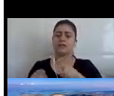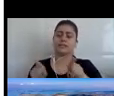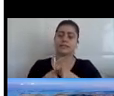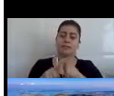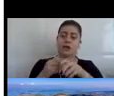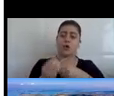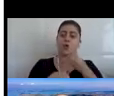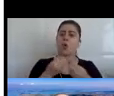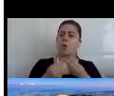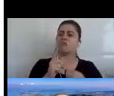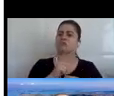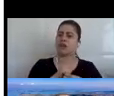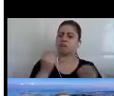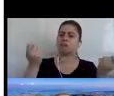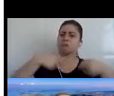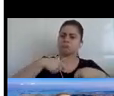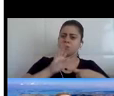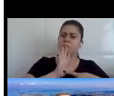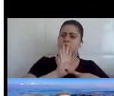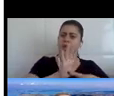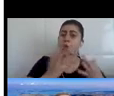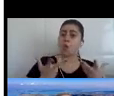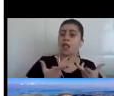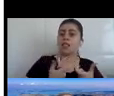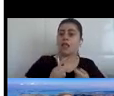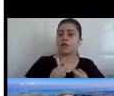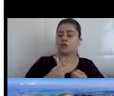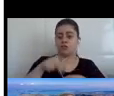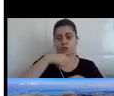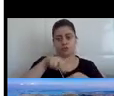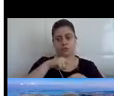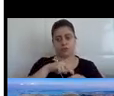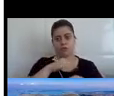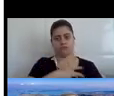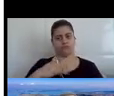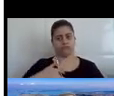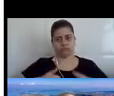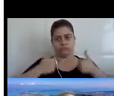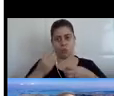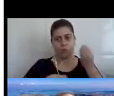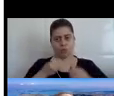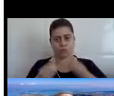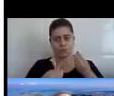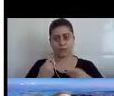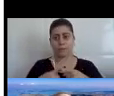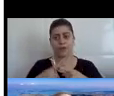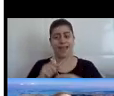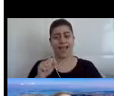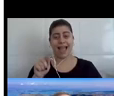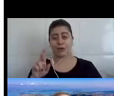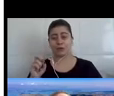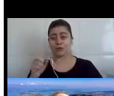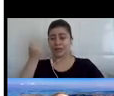fornecer resultados da qualidade nutricional. Lembrando que muitas vezes a agricultura industrial ela não tem tanta